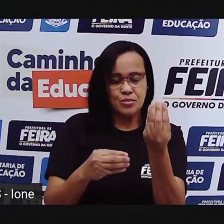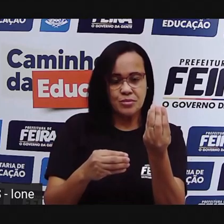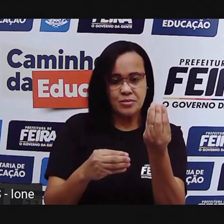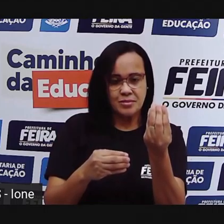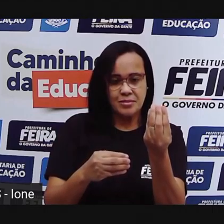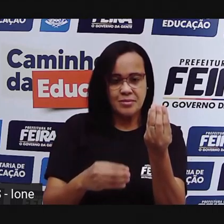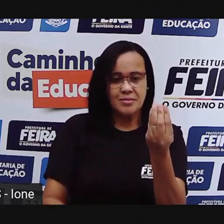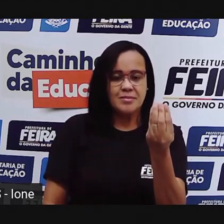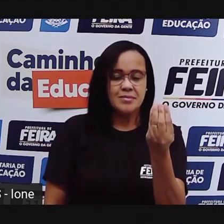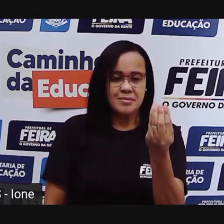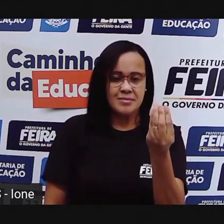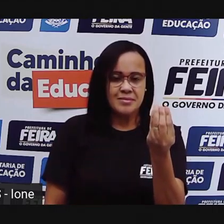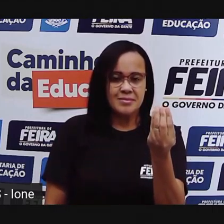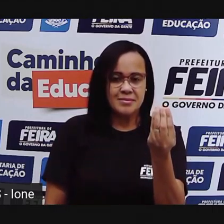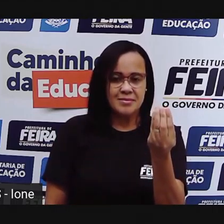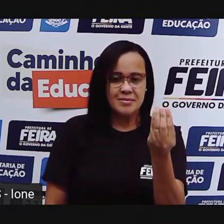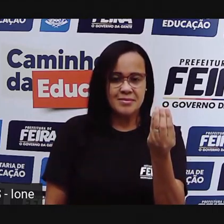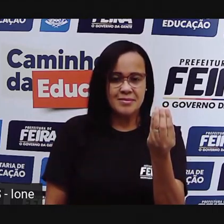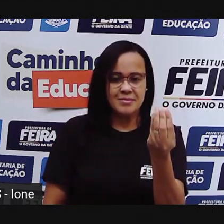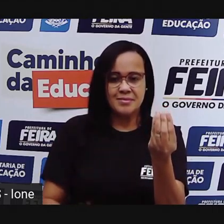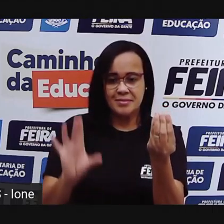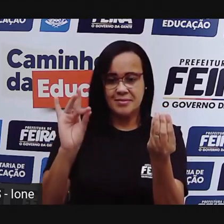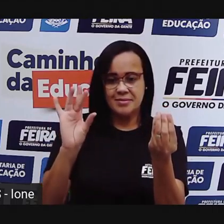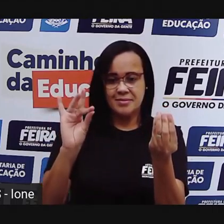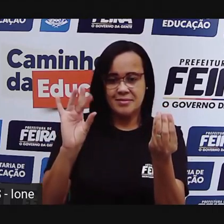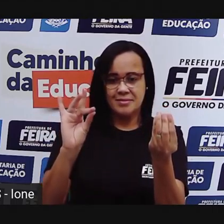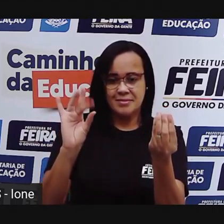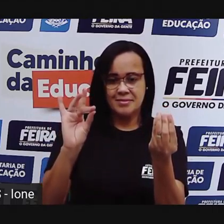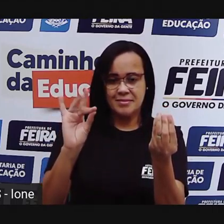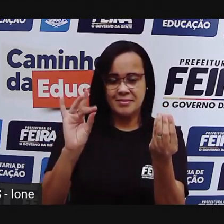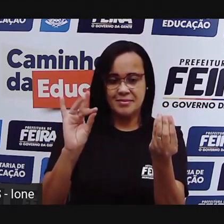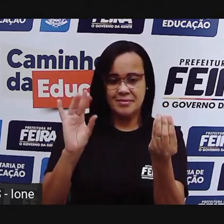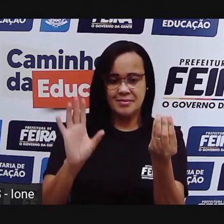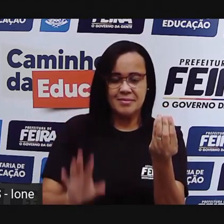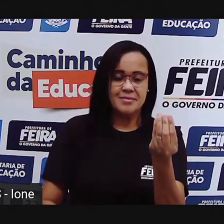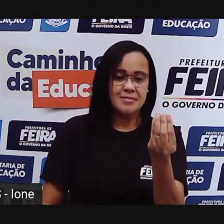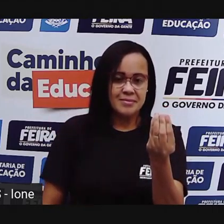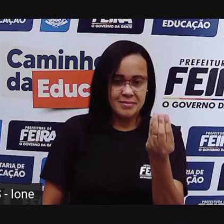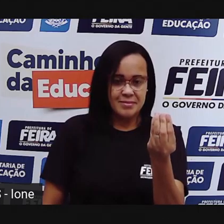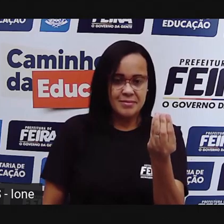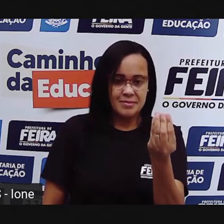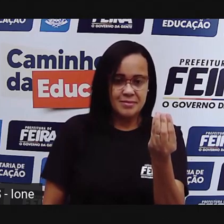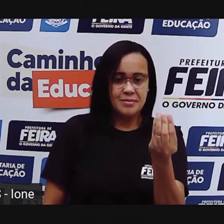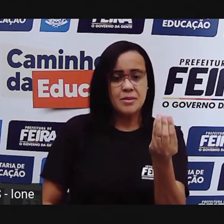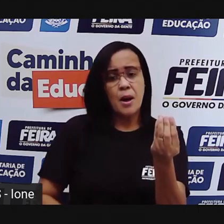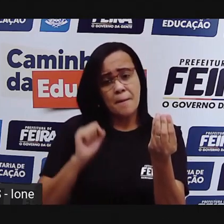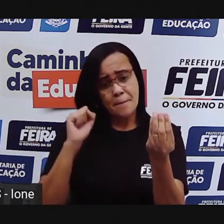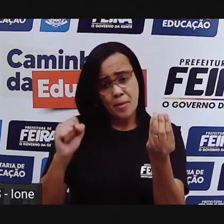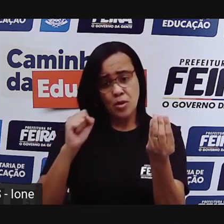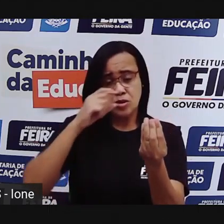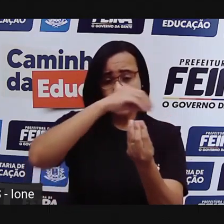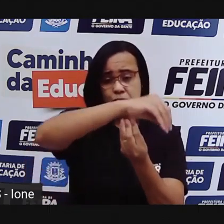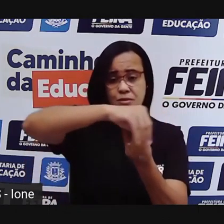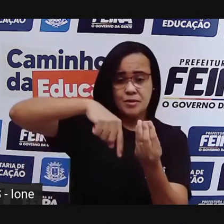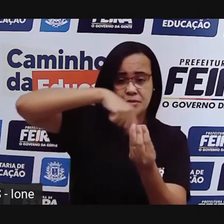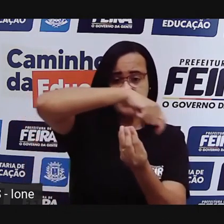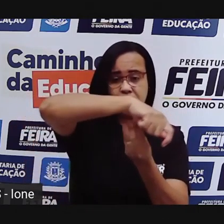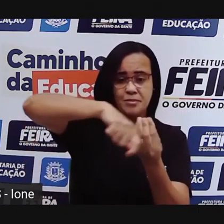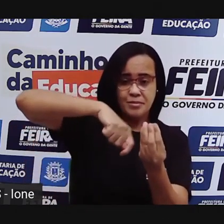Agora a gente vai grudar isso aqui. Como Proelisa, nós podemos amarrar